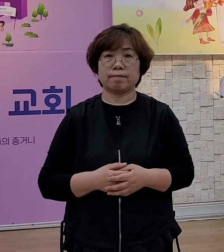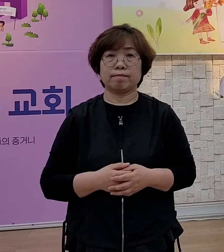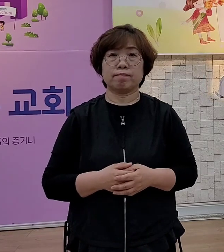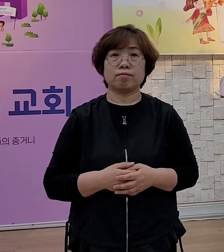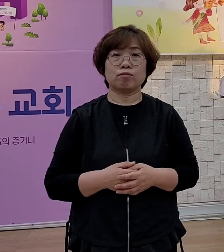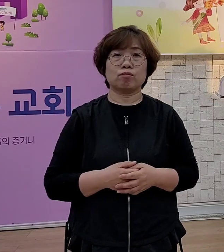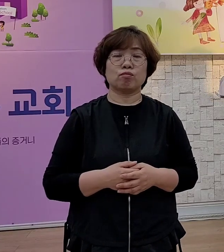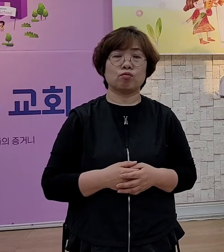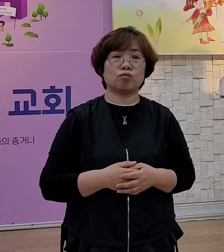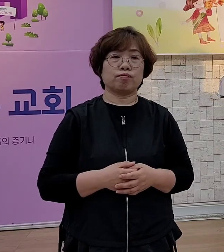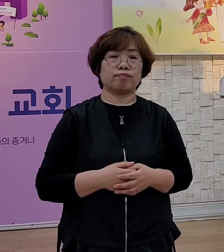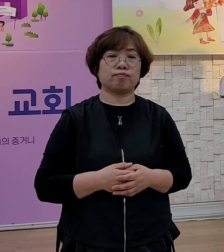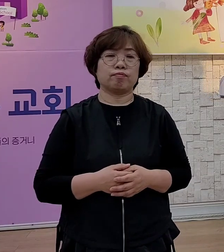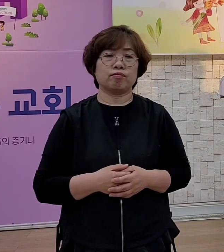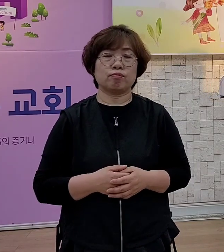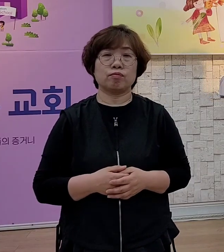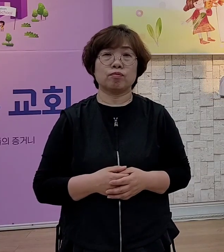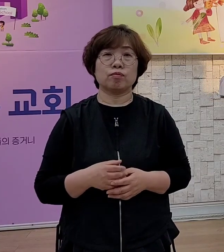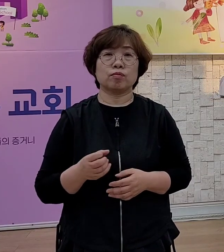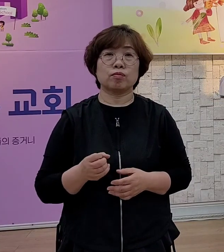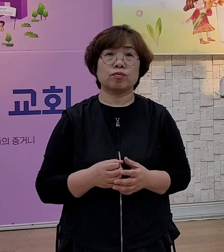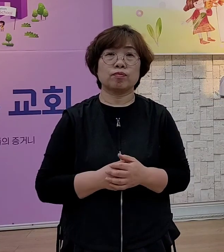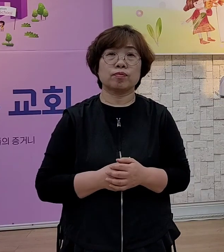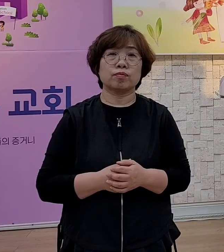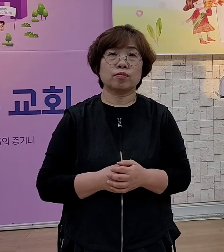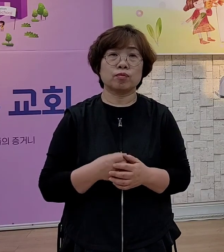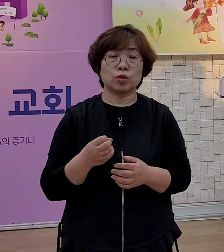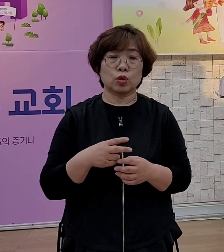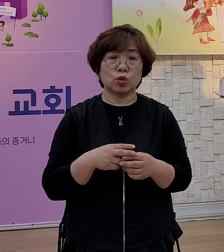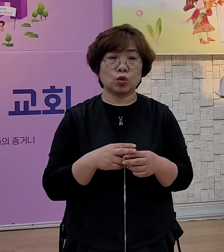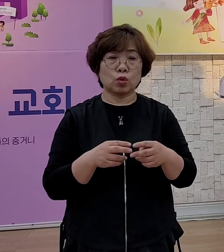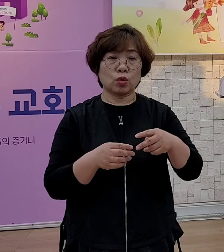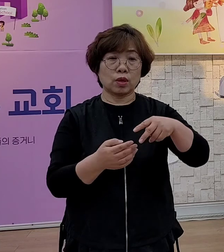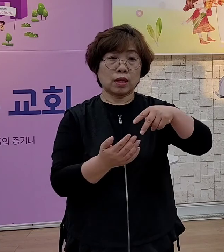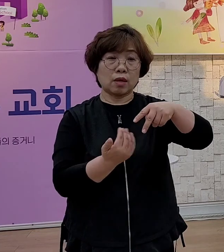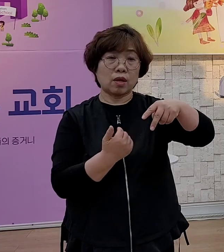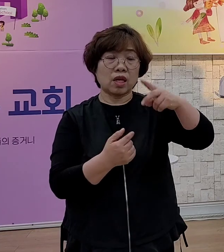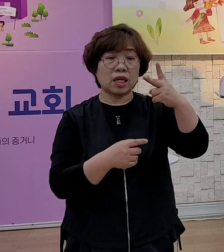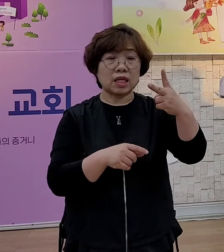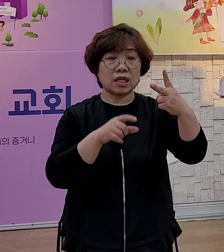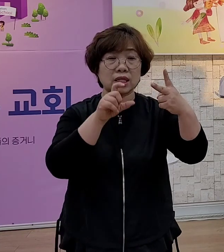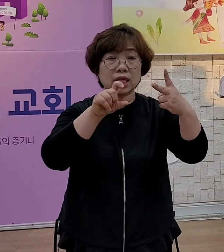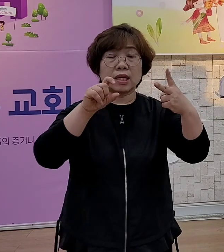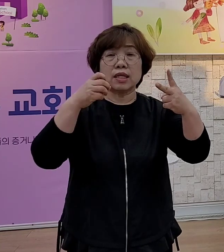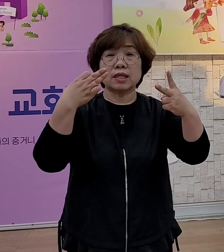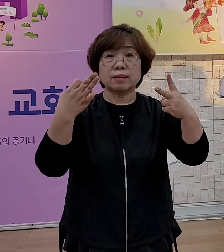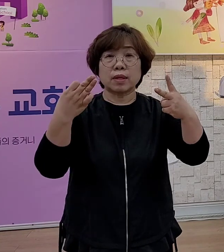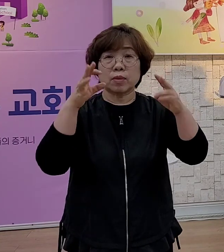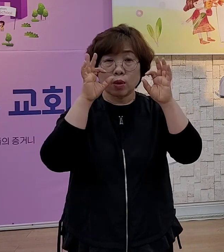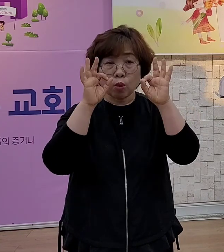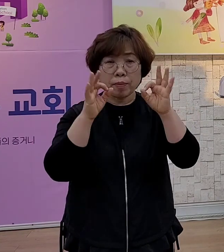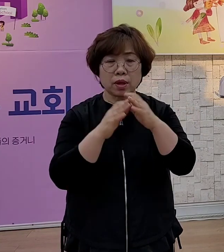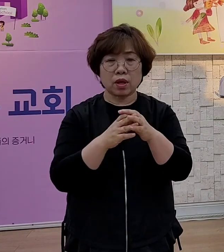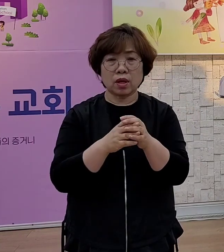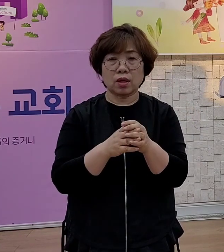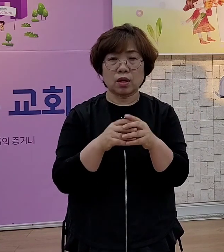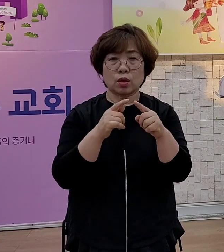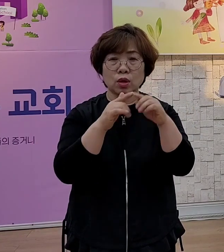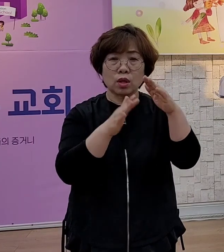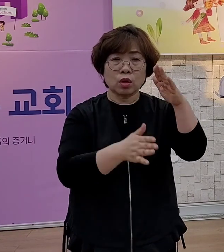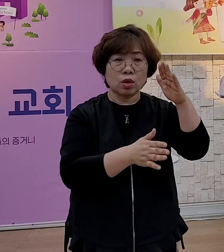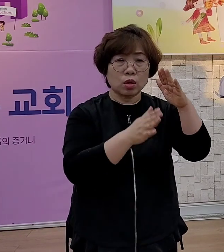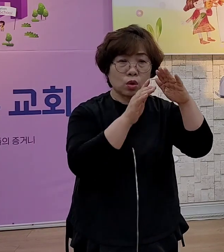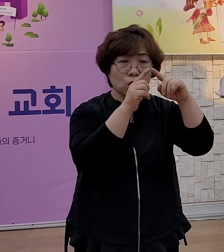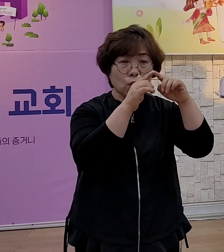본문에는 없지만 2장 13절쯤에 가면 또 무슨 말씀이 있냐면 이 데살로니가 교회 성도들은요,